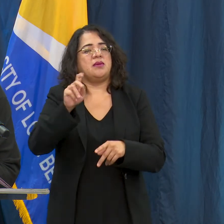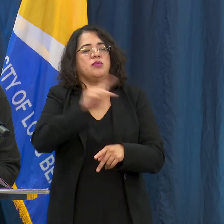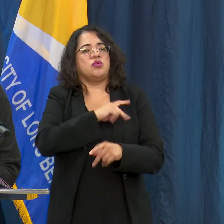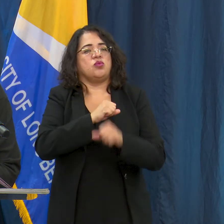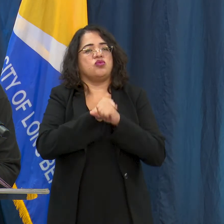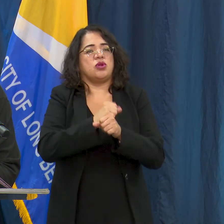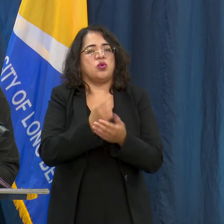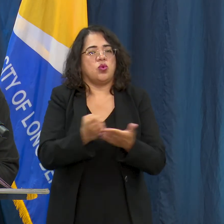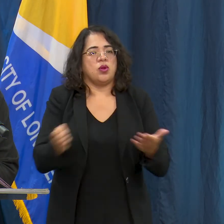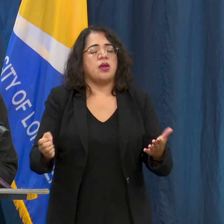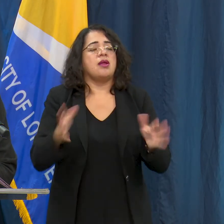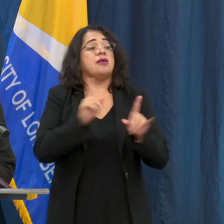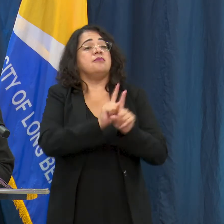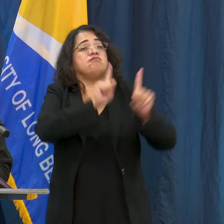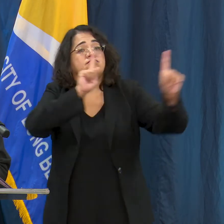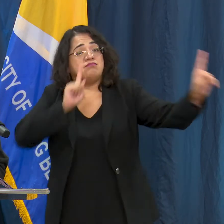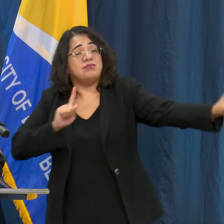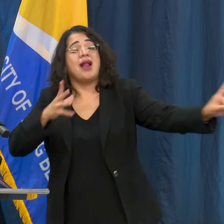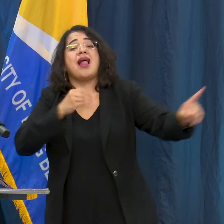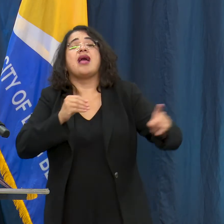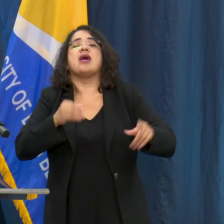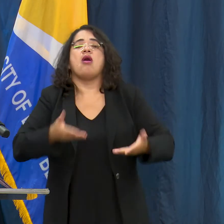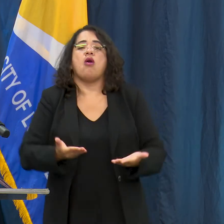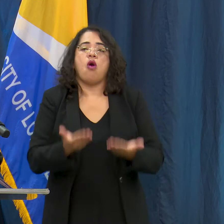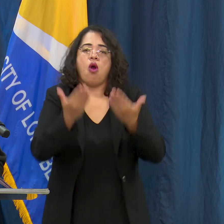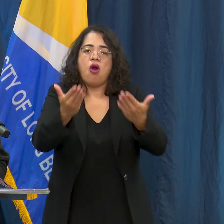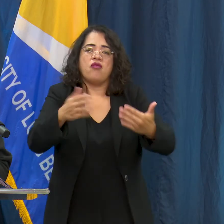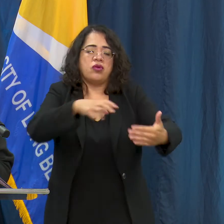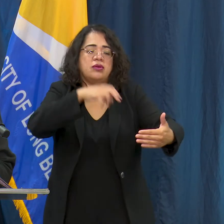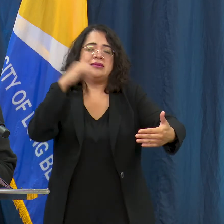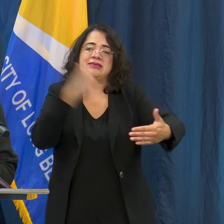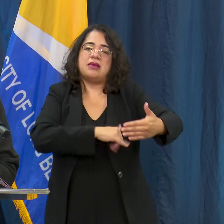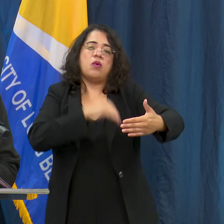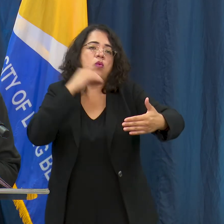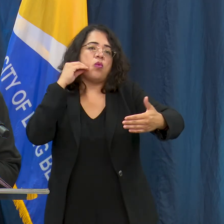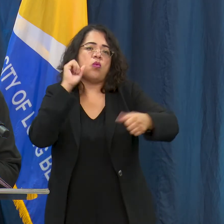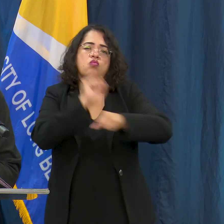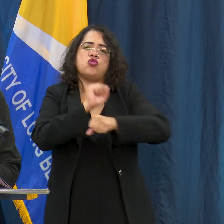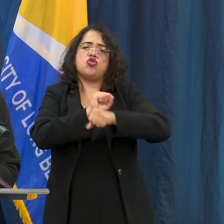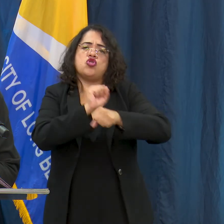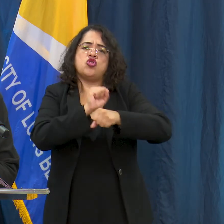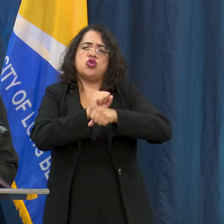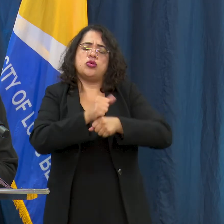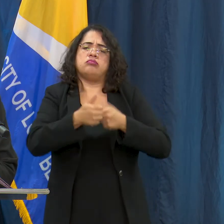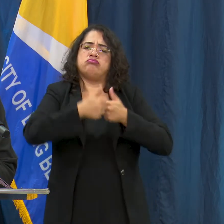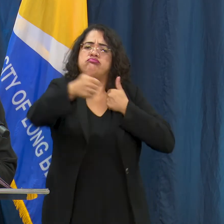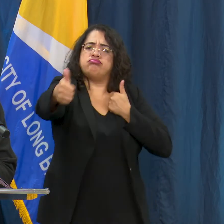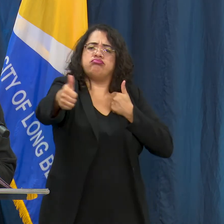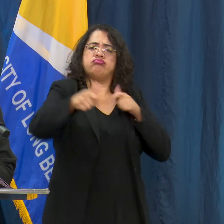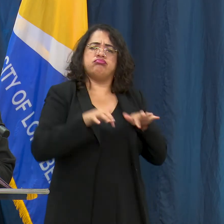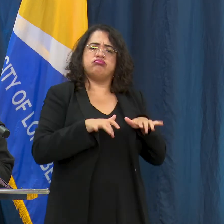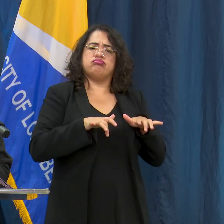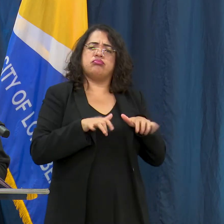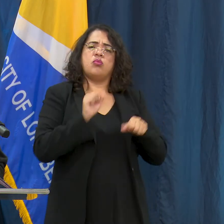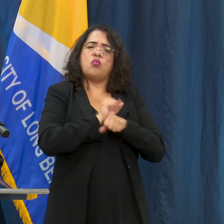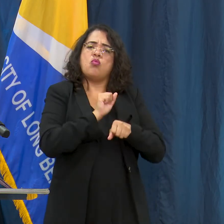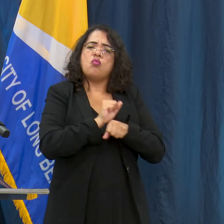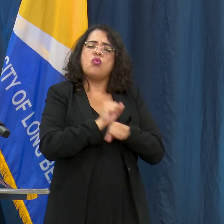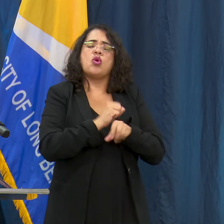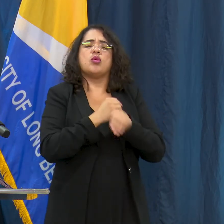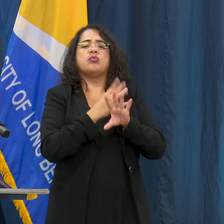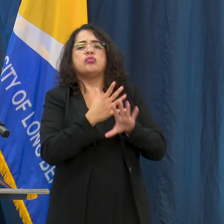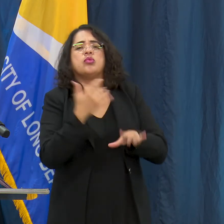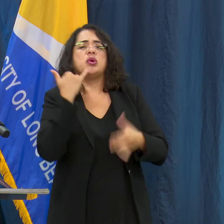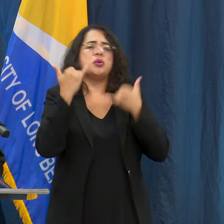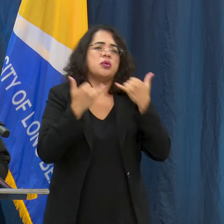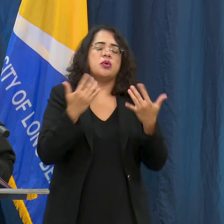distanciamiento físico y que se queden en casa cuando estén enfermos. También queremos recordarles a todos que nuestros sitios de pruebas requieren citas. En